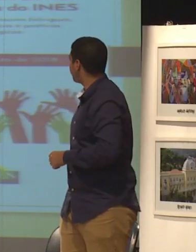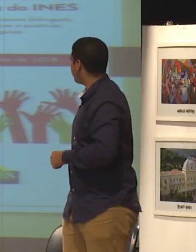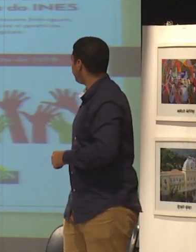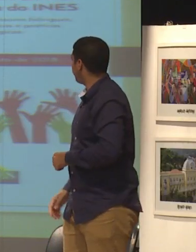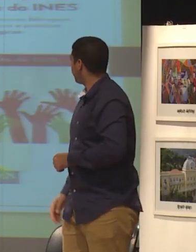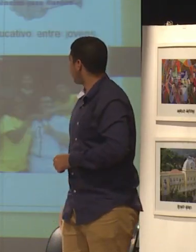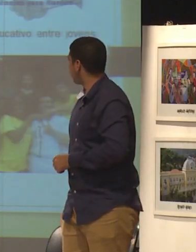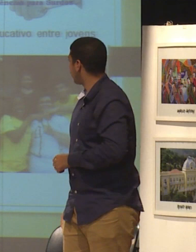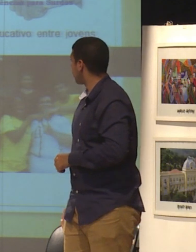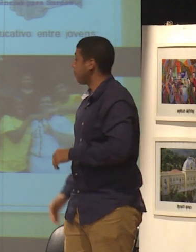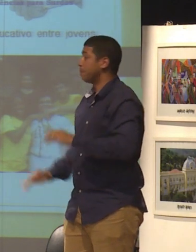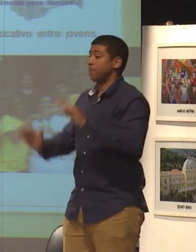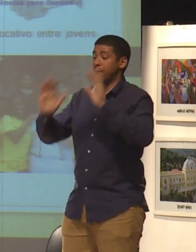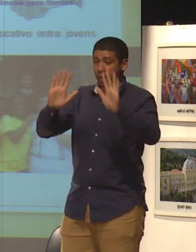desafio para mim.